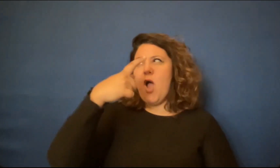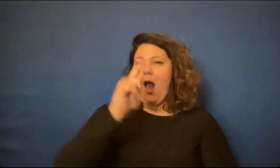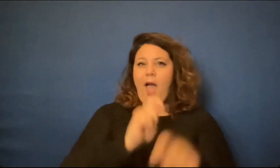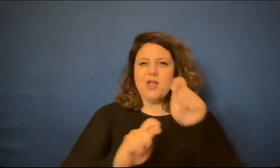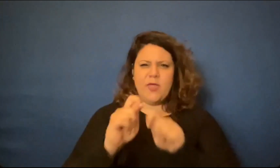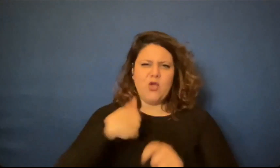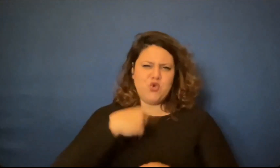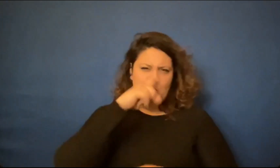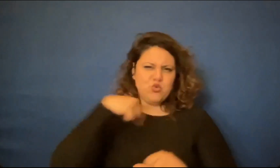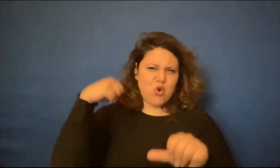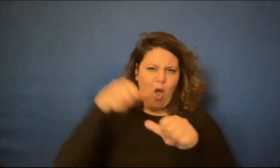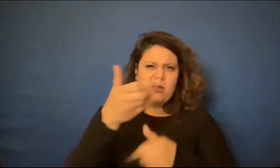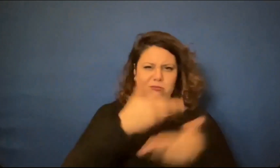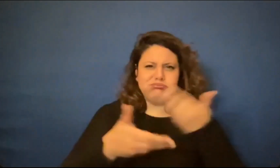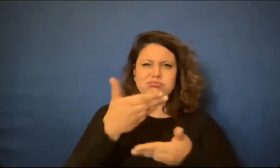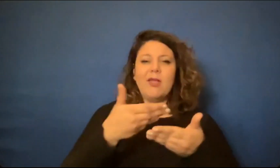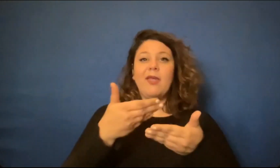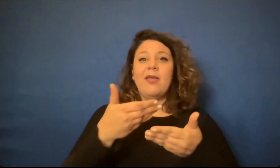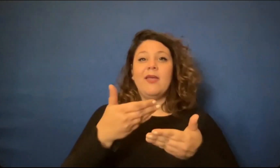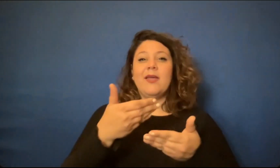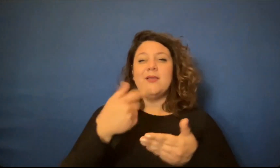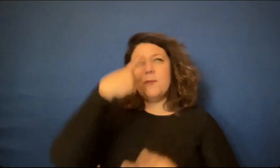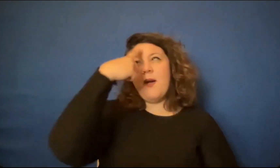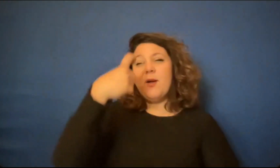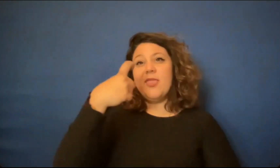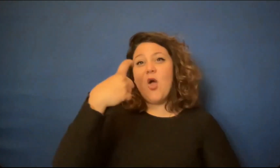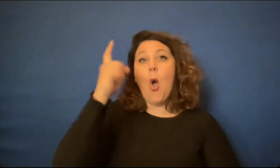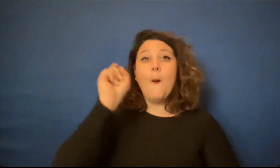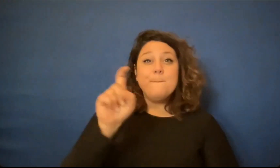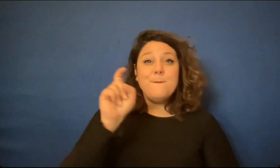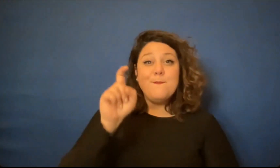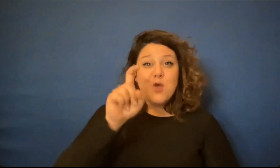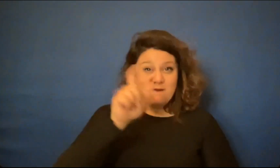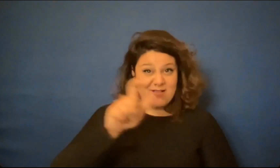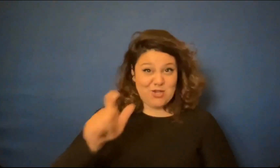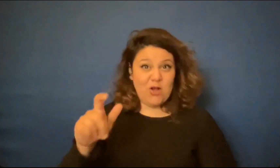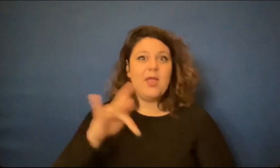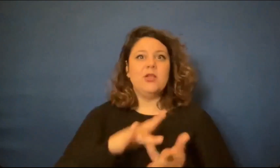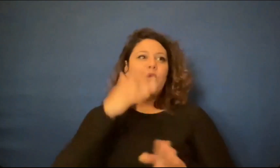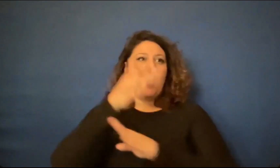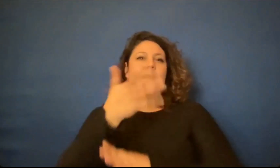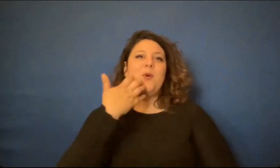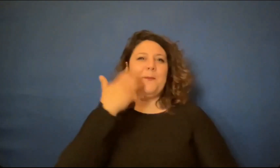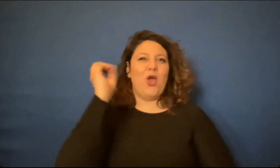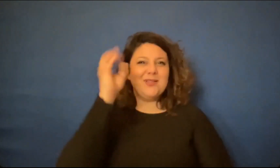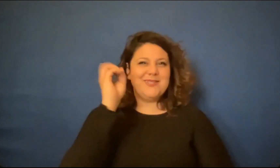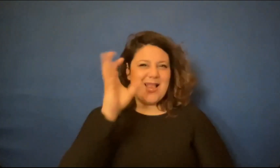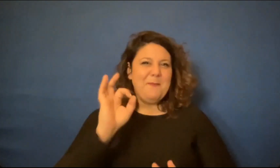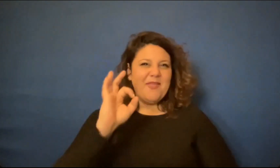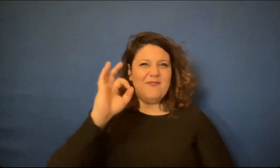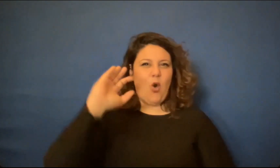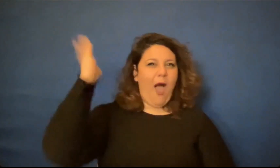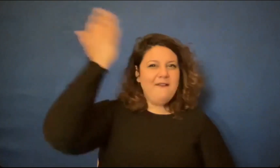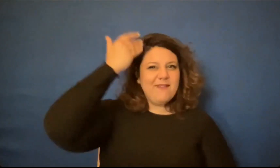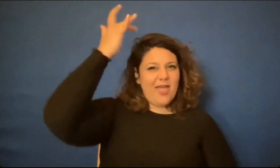muchos años que también los profesores, cuando vas a dar las charlas, en este caso sobre el daño cerebral adquirido infantil, también